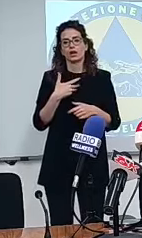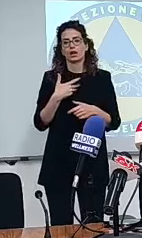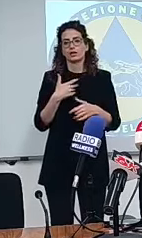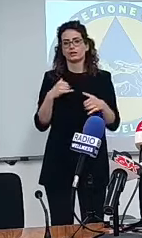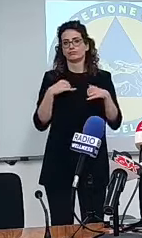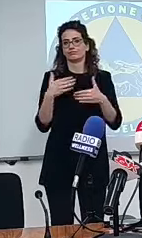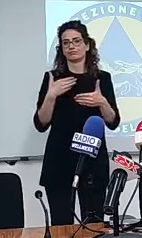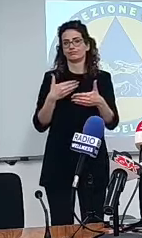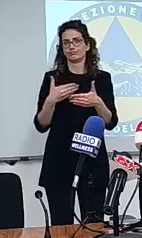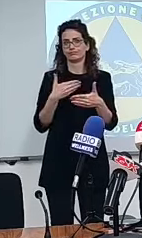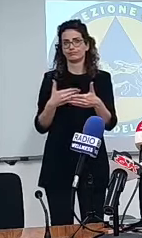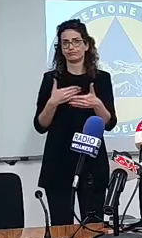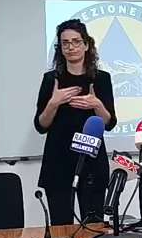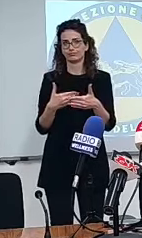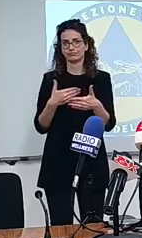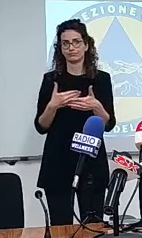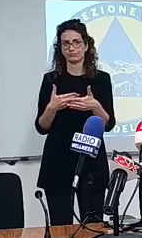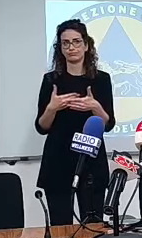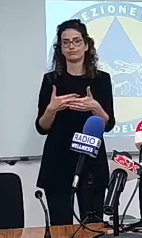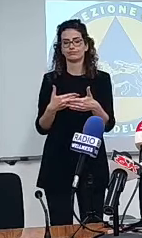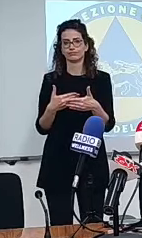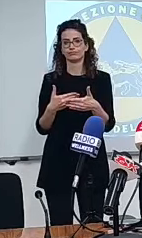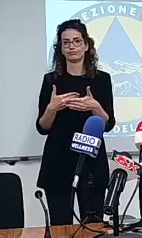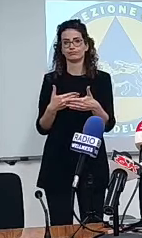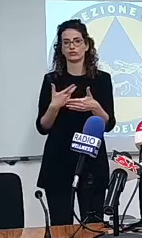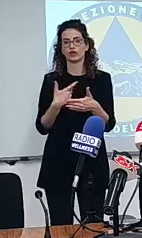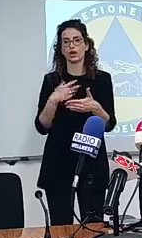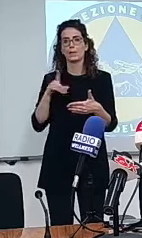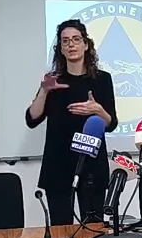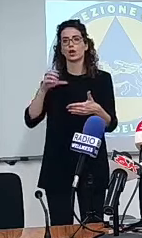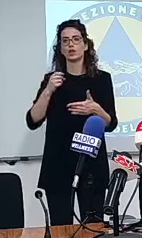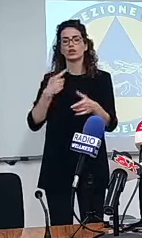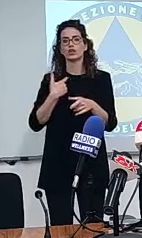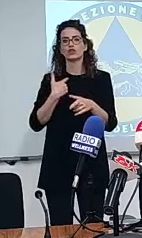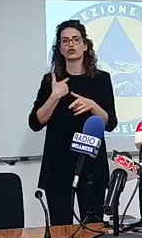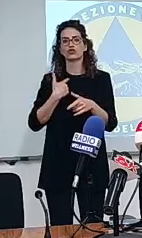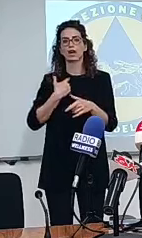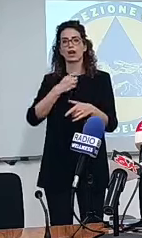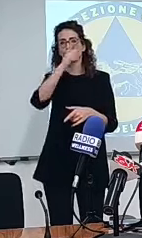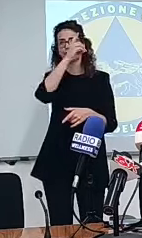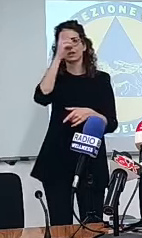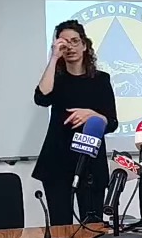vicina a Pentecoste, c'è già la previsione di arrivi di tedeschi e austriaci